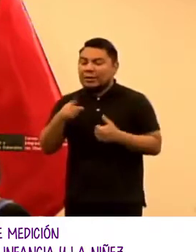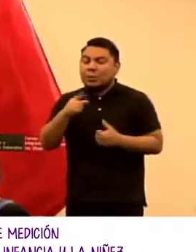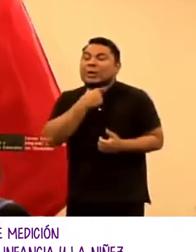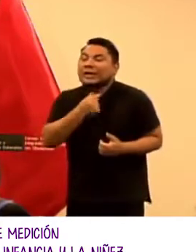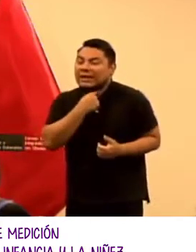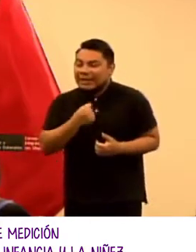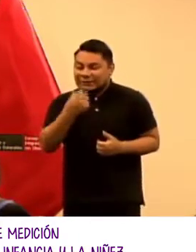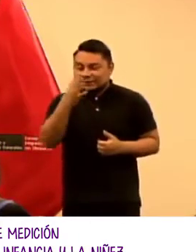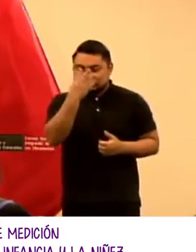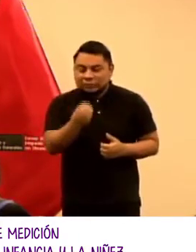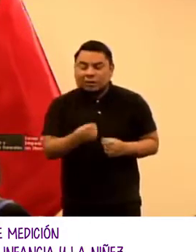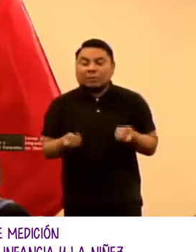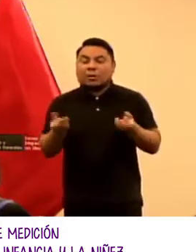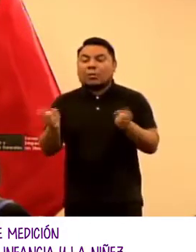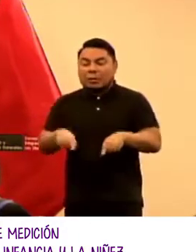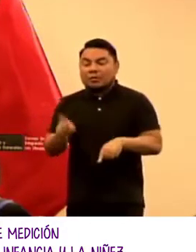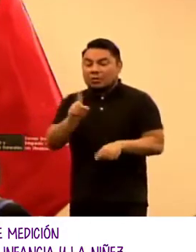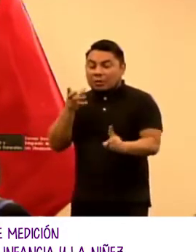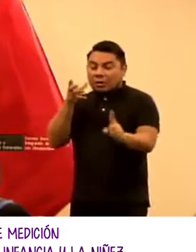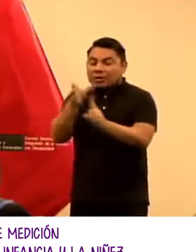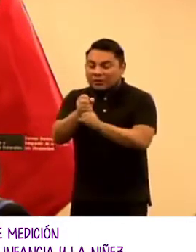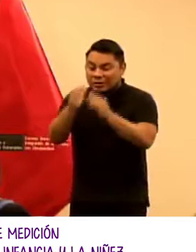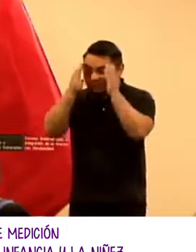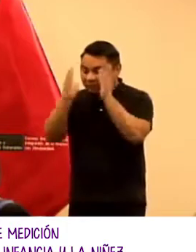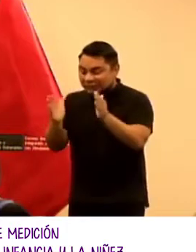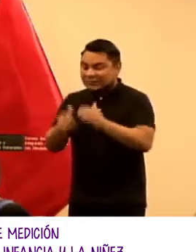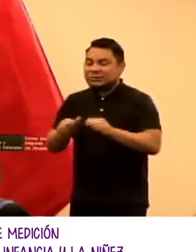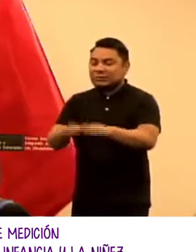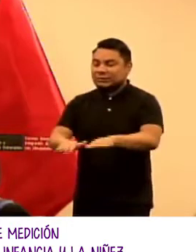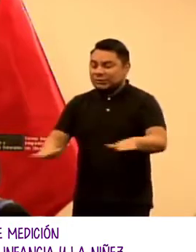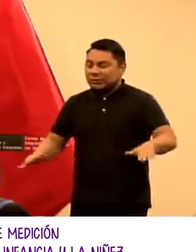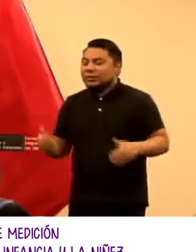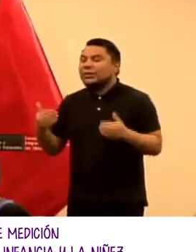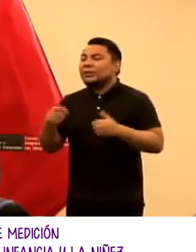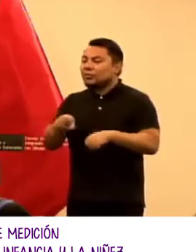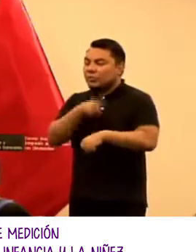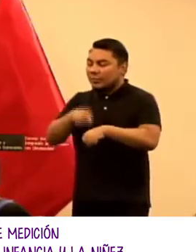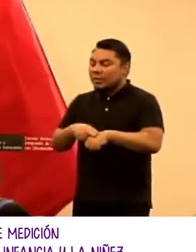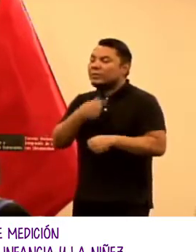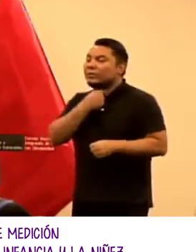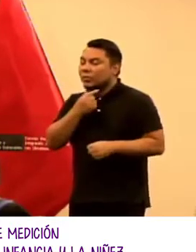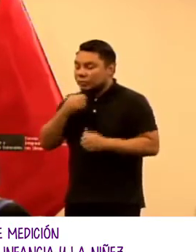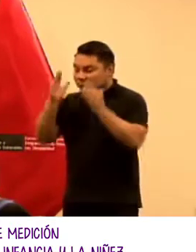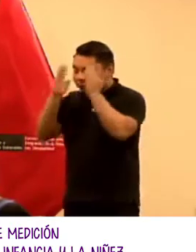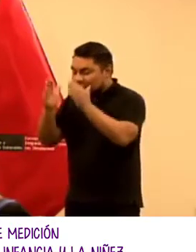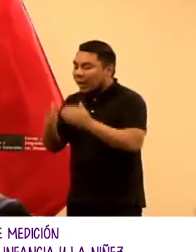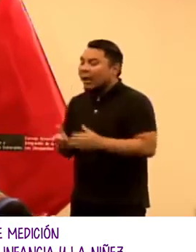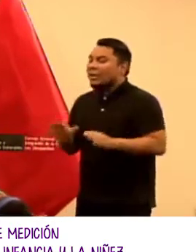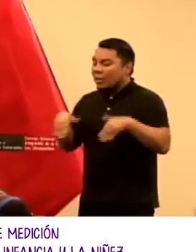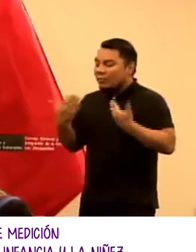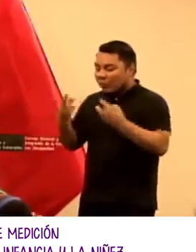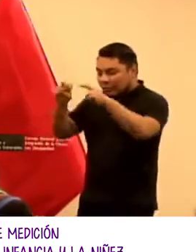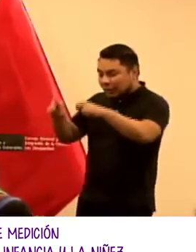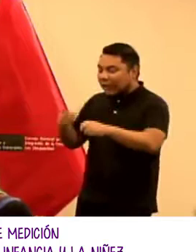interés, ¿no? Porque a medida de que no logra concentrarse el niño o la niña en actividades que normalmente le gustan, ahí sí que se puede identificar